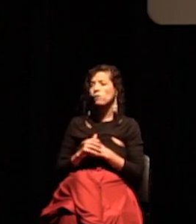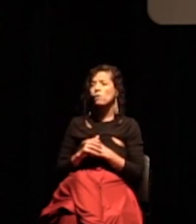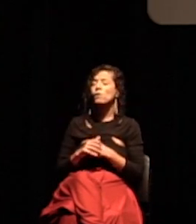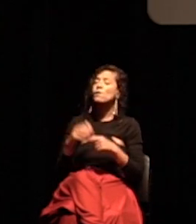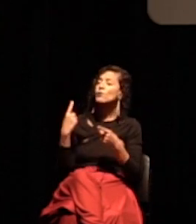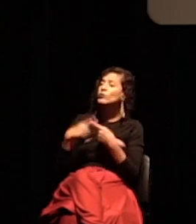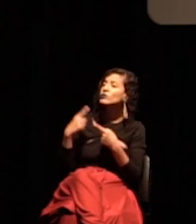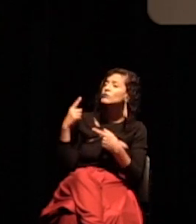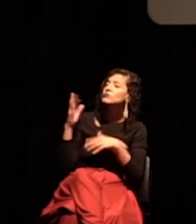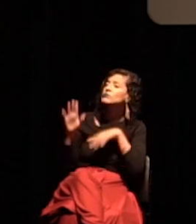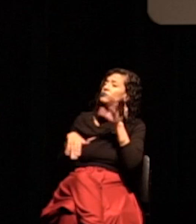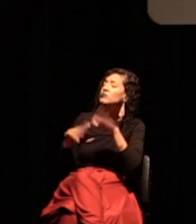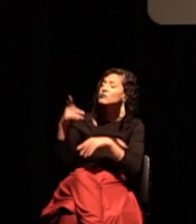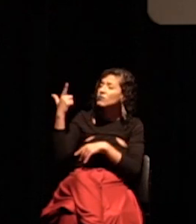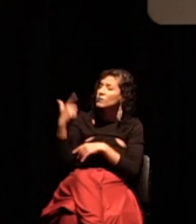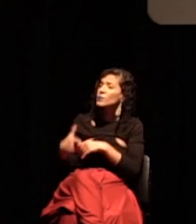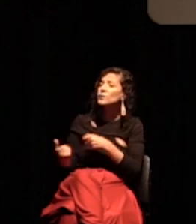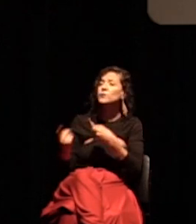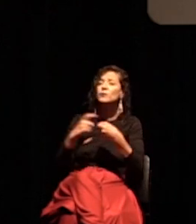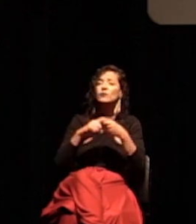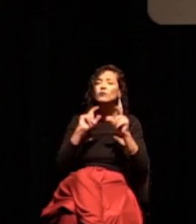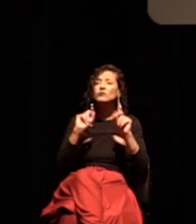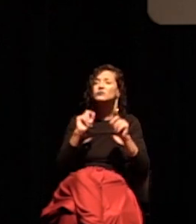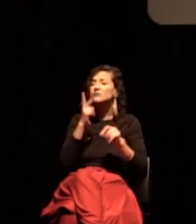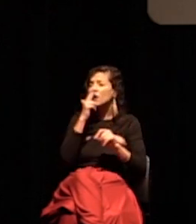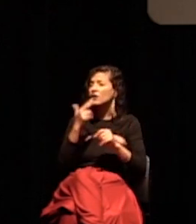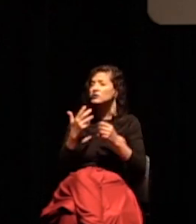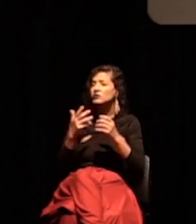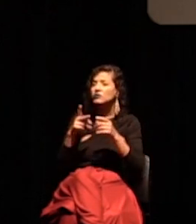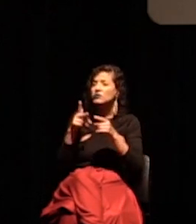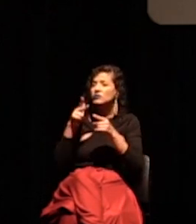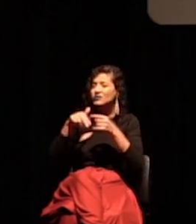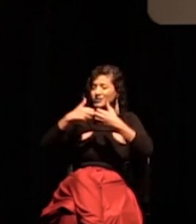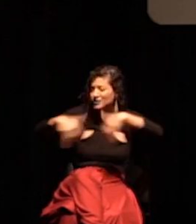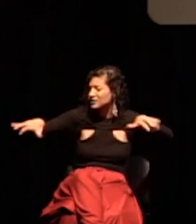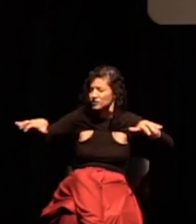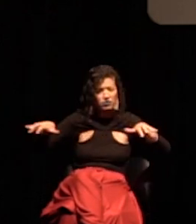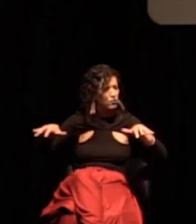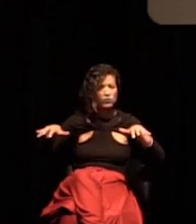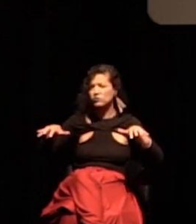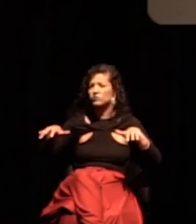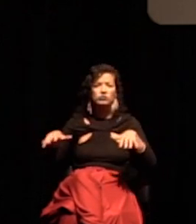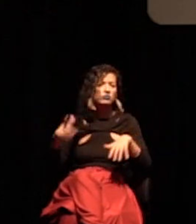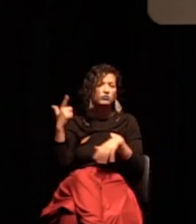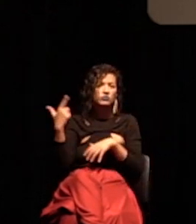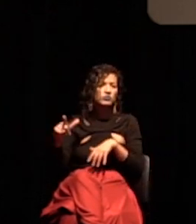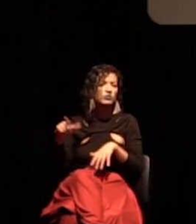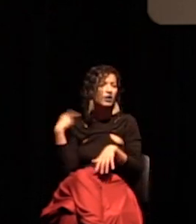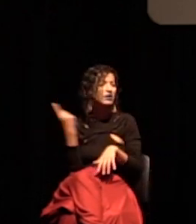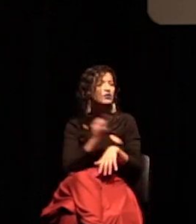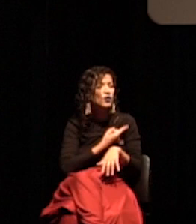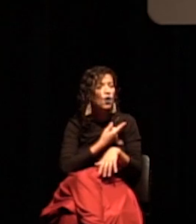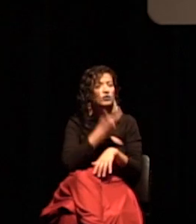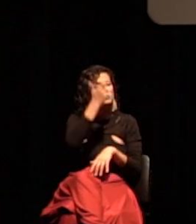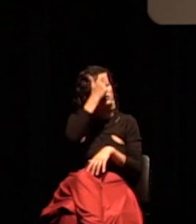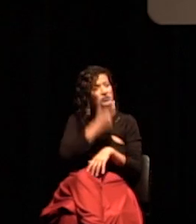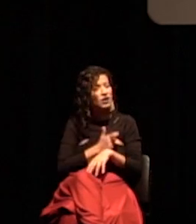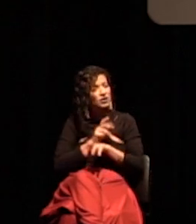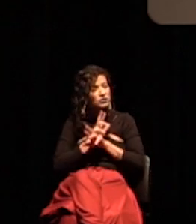porque volta, Sônia, a questão que não há cisão. Nós somos seres